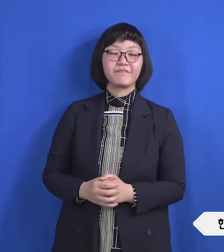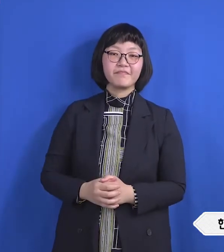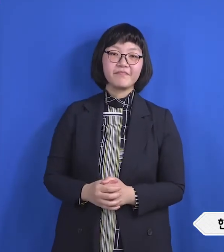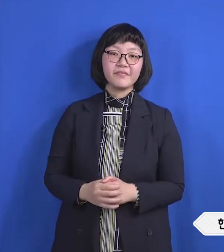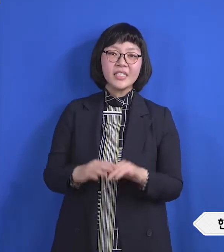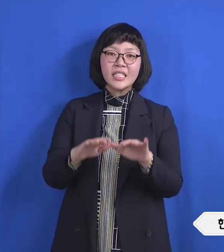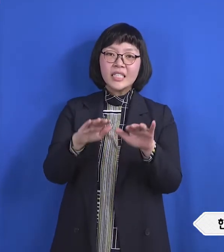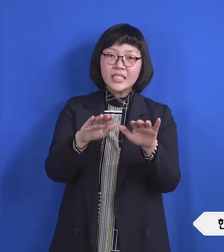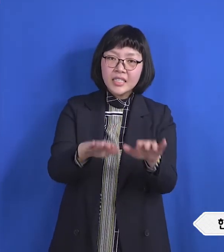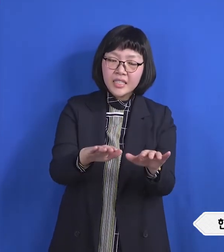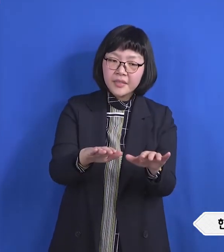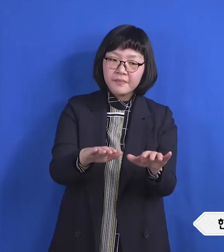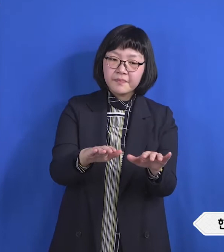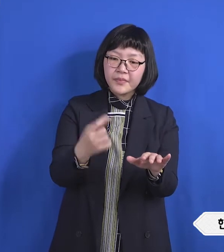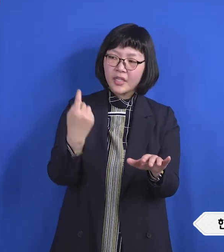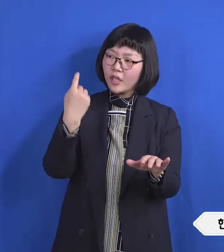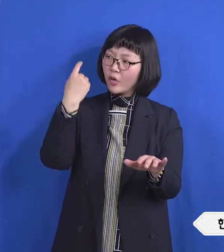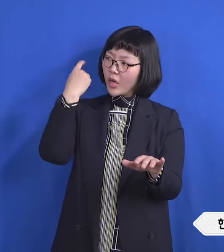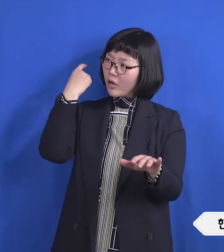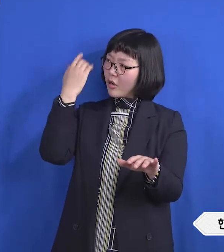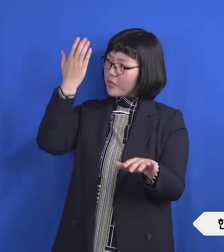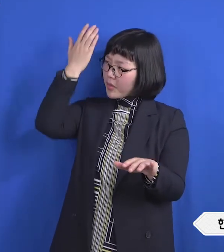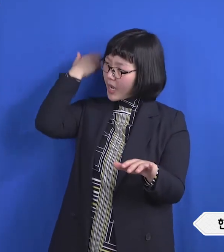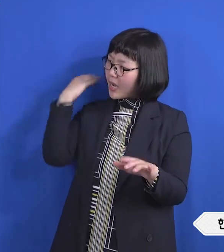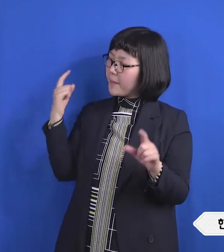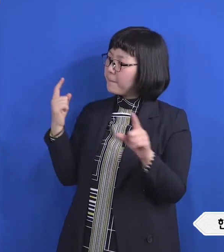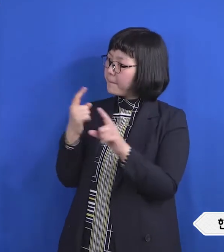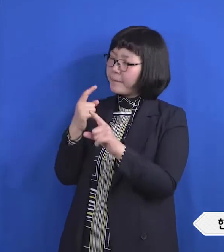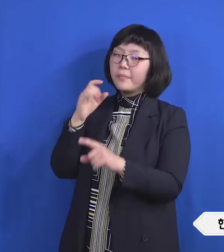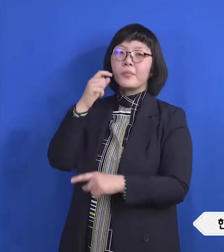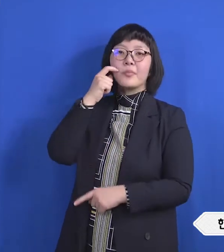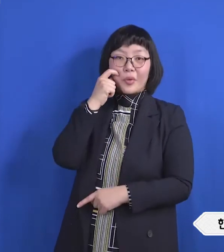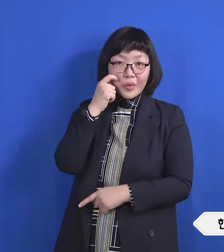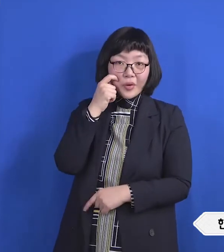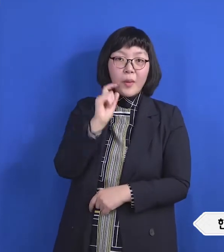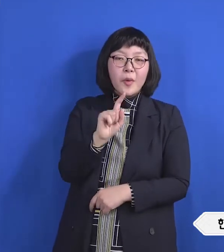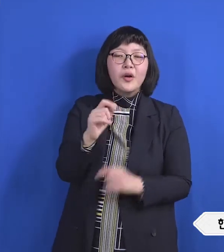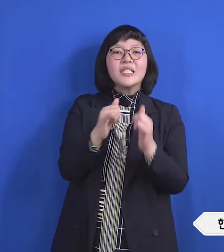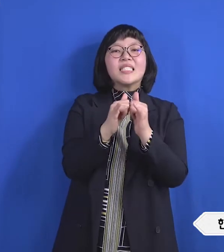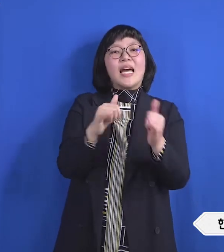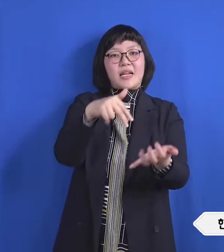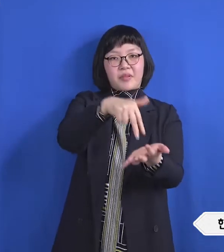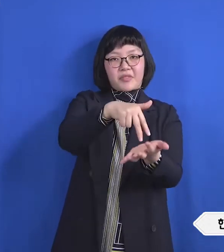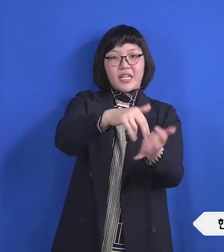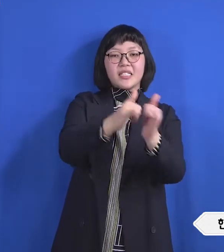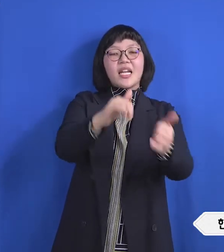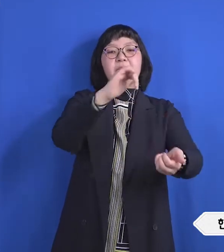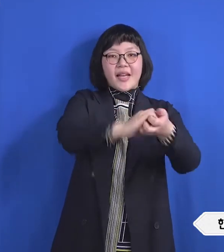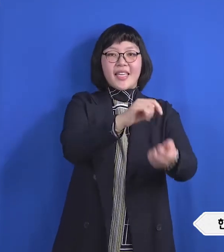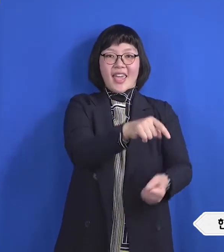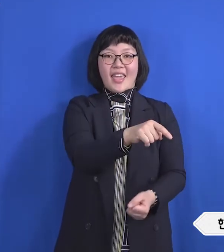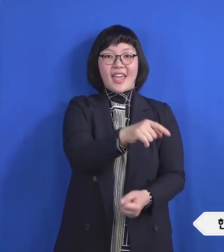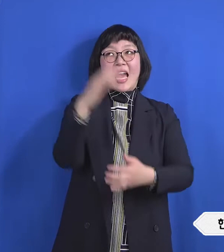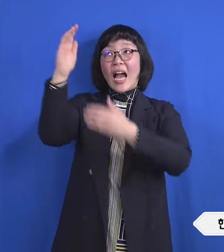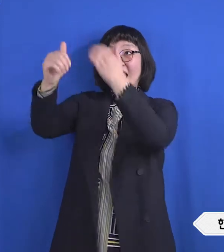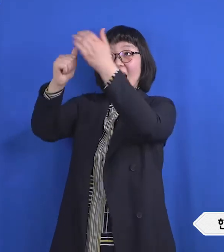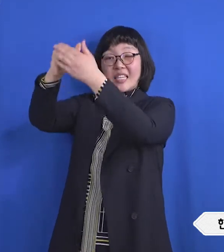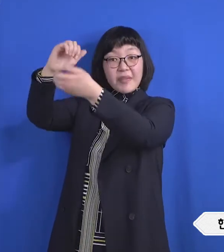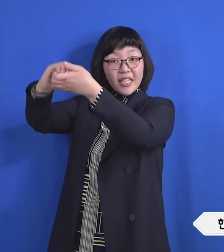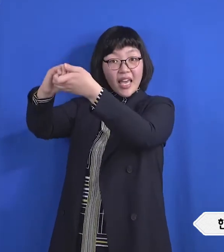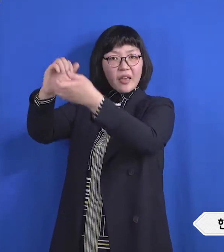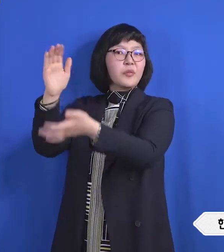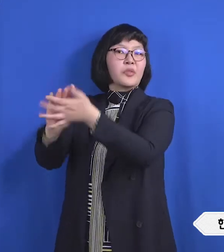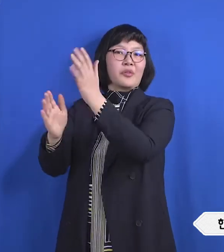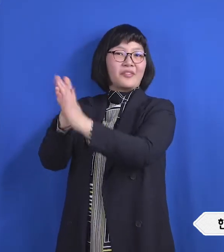현재가 과거를 바꿀 수 없다는 것은 우리 인간의 시간 개념으로 생각하니까 그런 것이고,